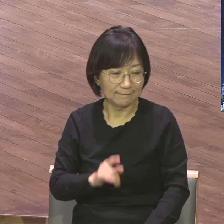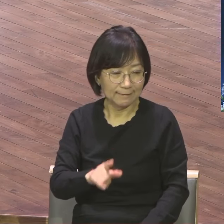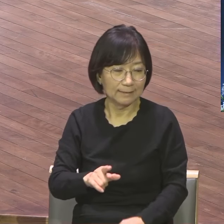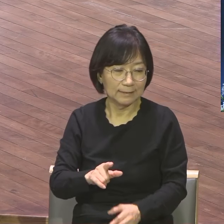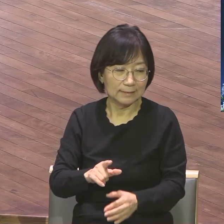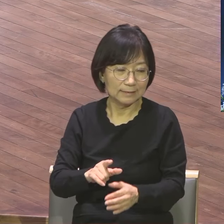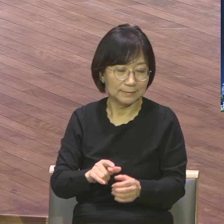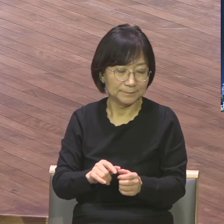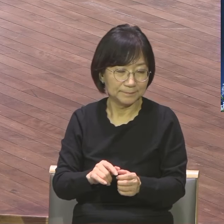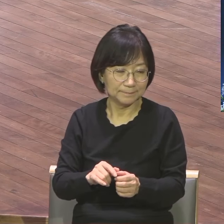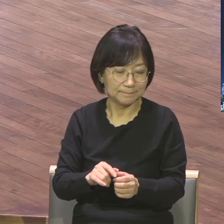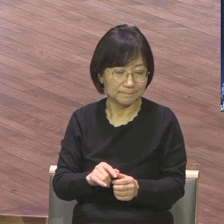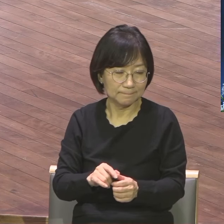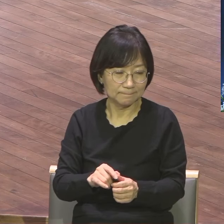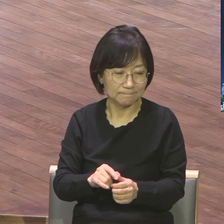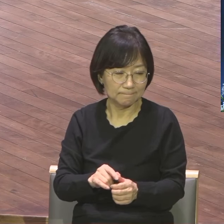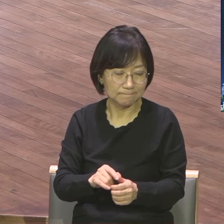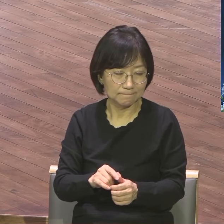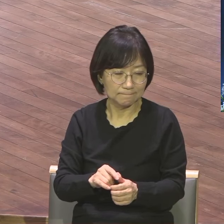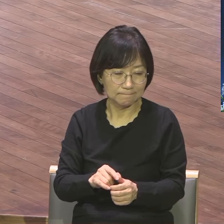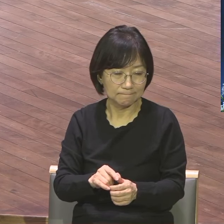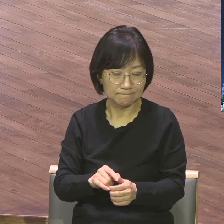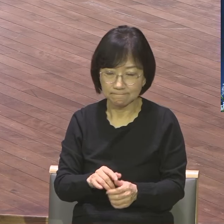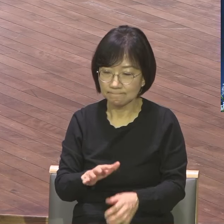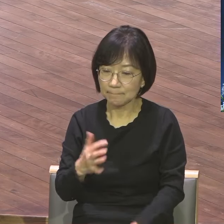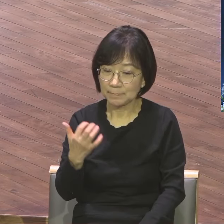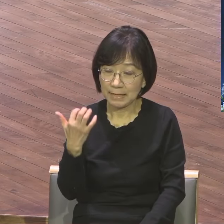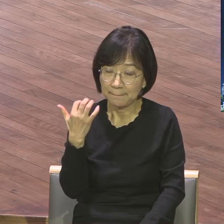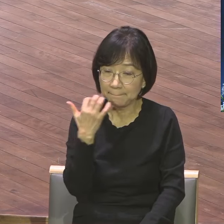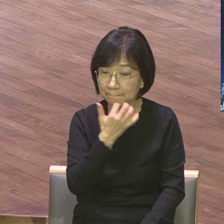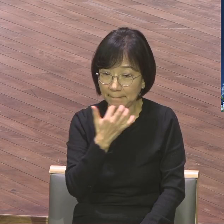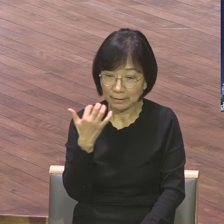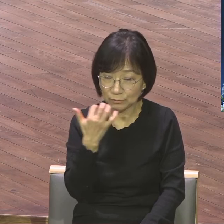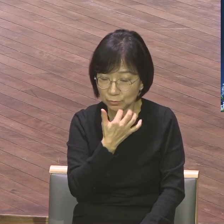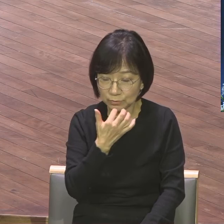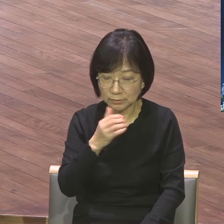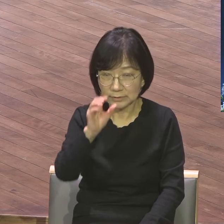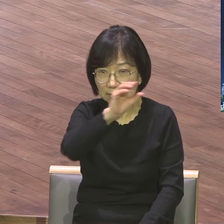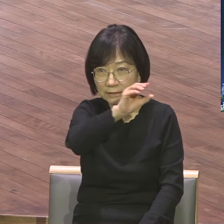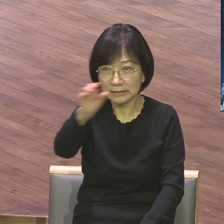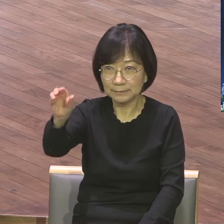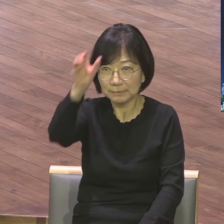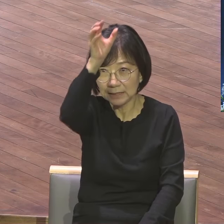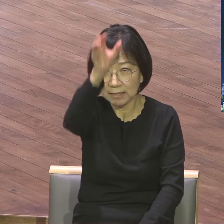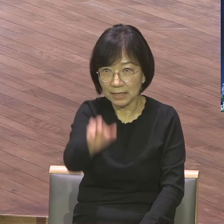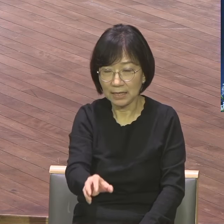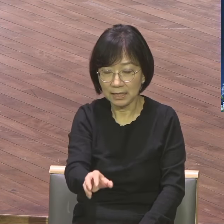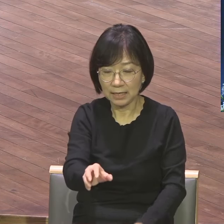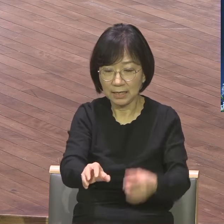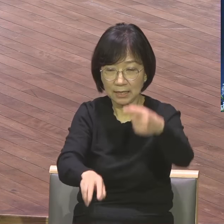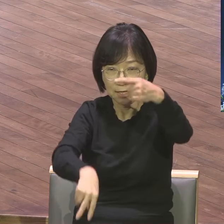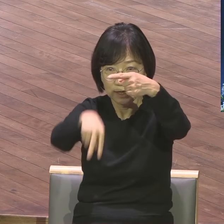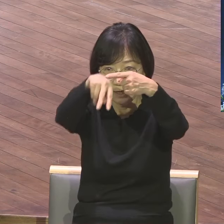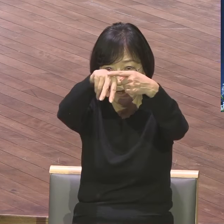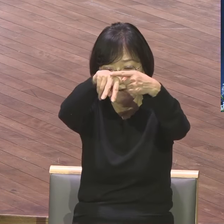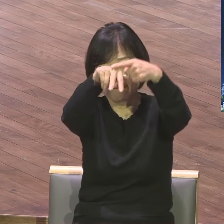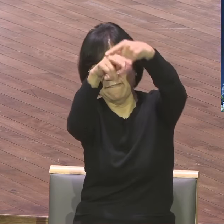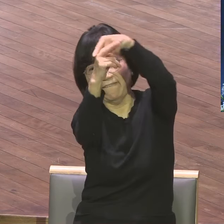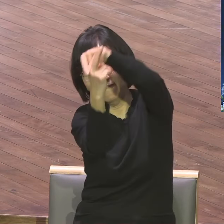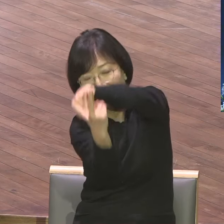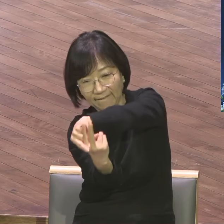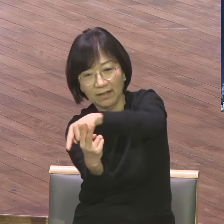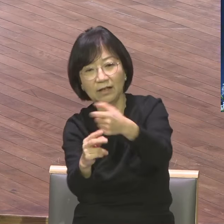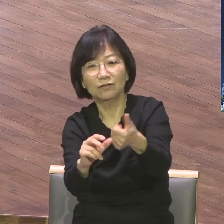능력입니다. 베드로가 어떻게 죽었습니까? 십자가에 거꾸로 죽었거든. 그 힘의 원동력이 뭡니까? 나를